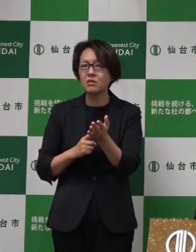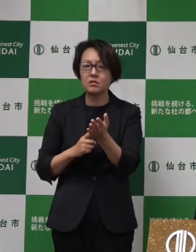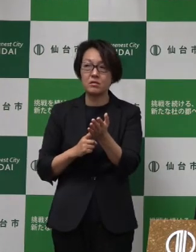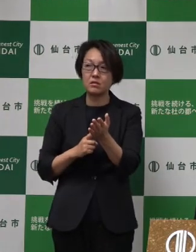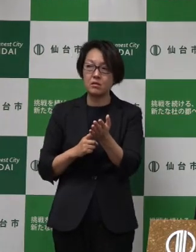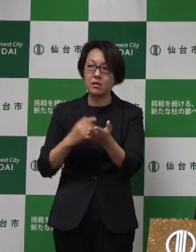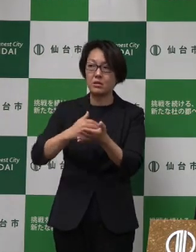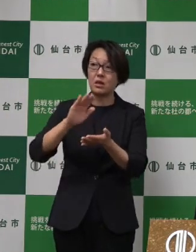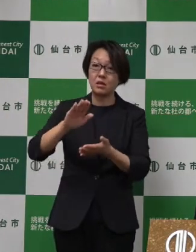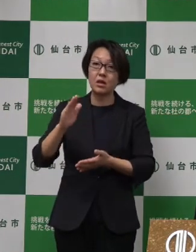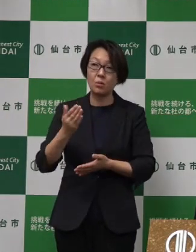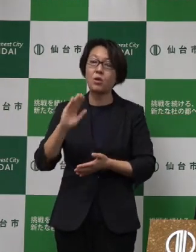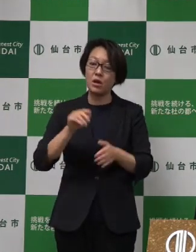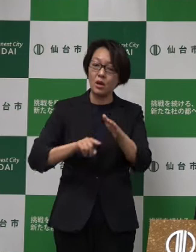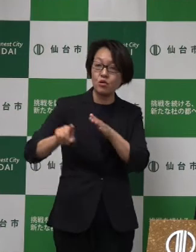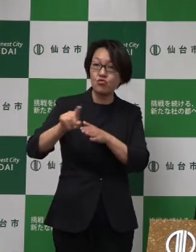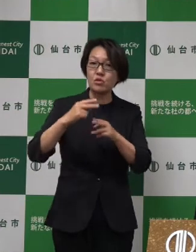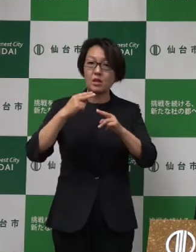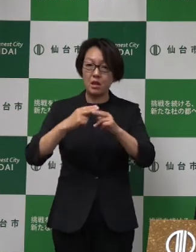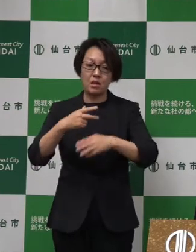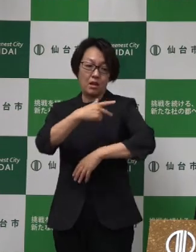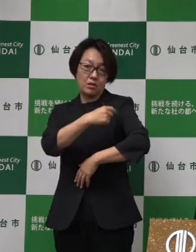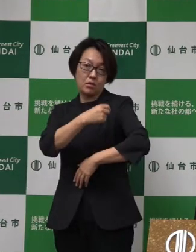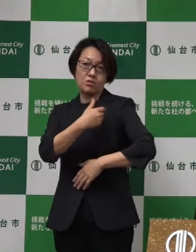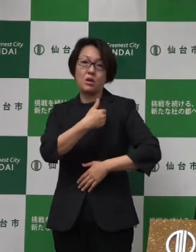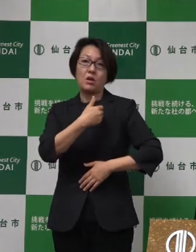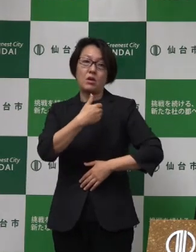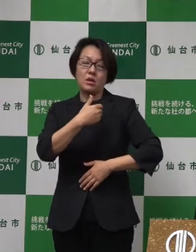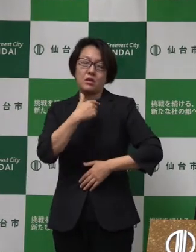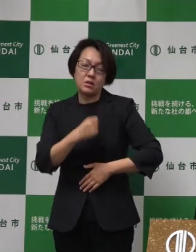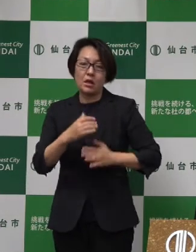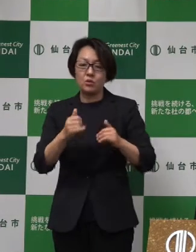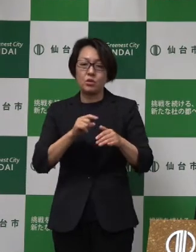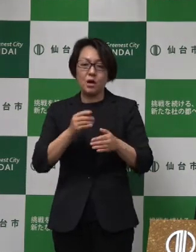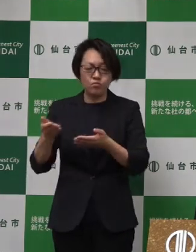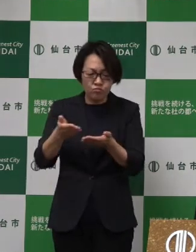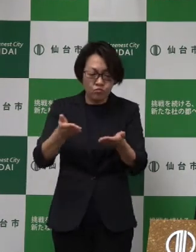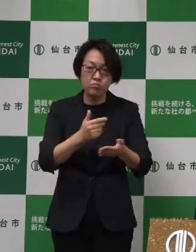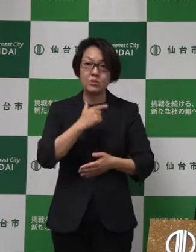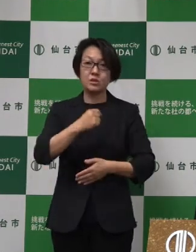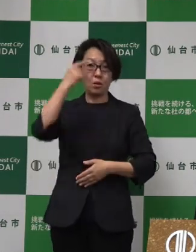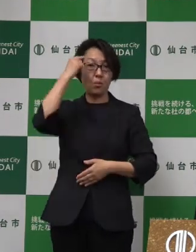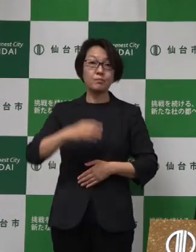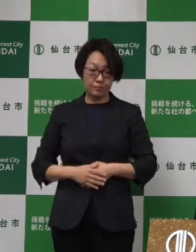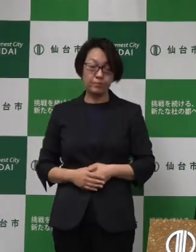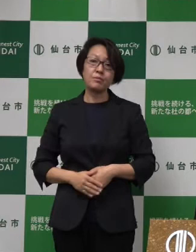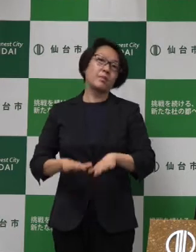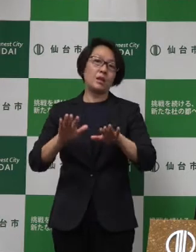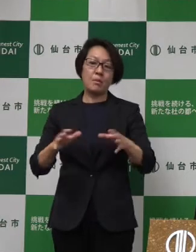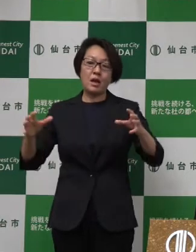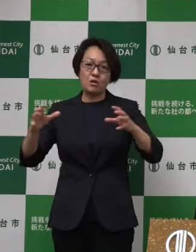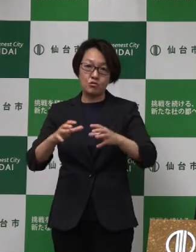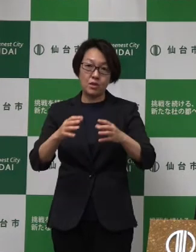ですね、優先的に打っていただく方々打っていきたいというふうに思っております。今集団接